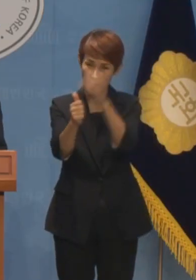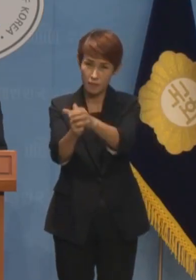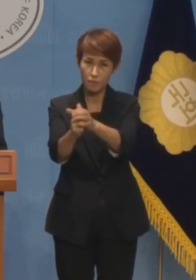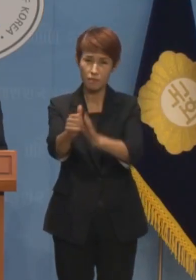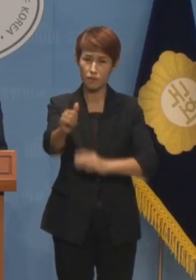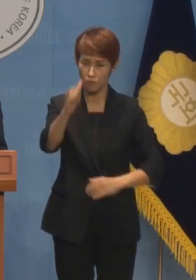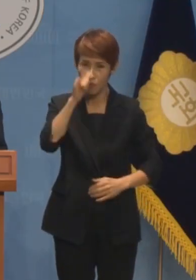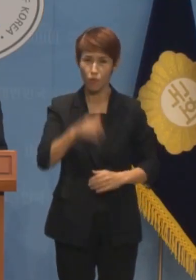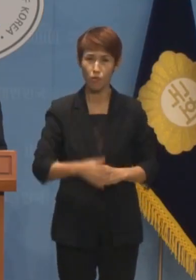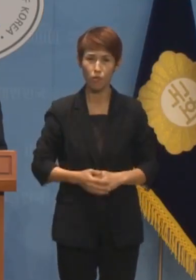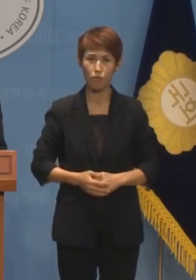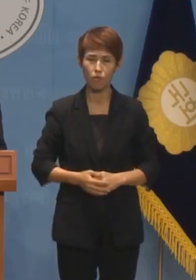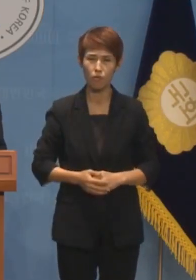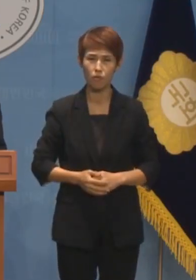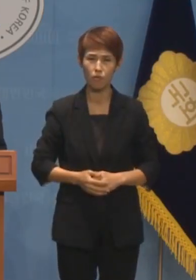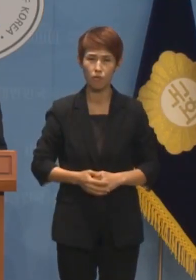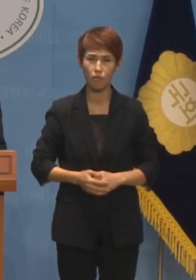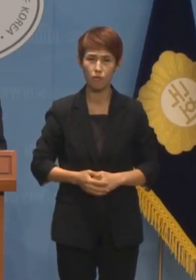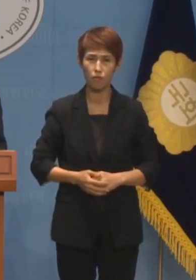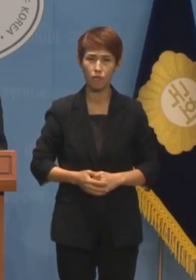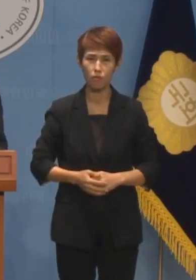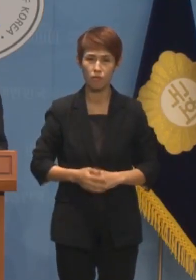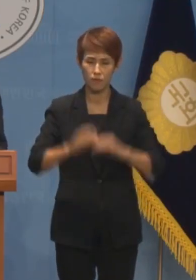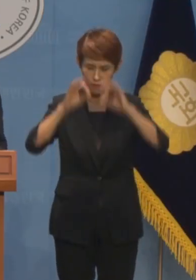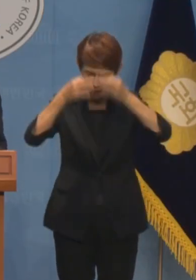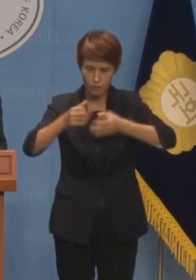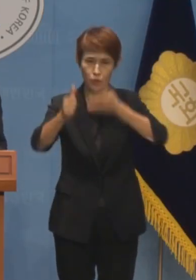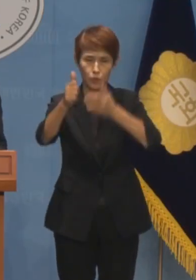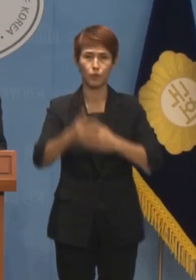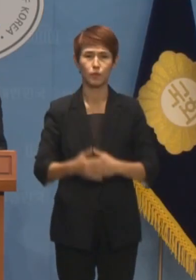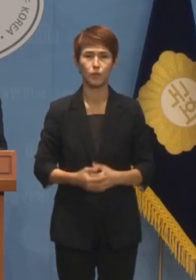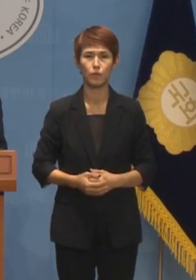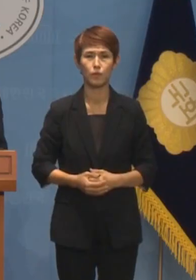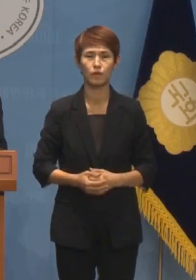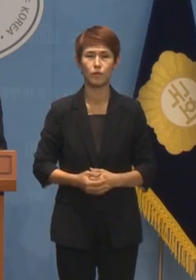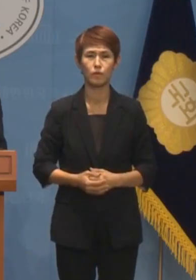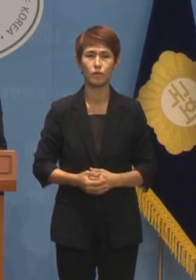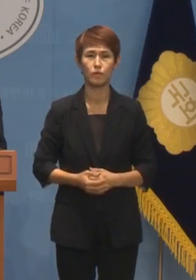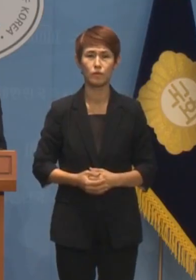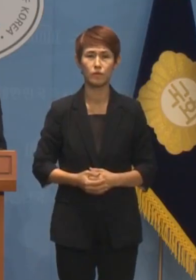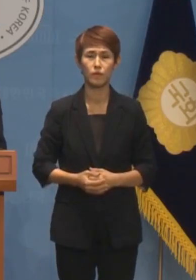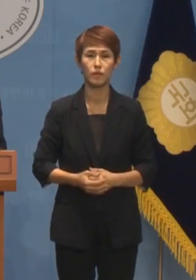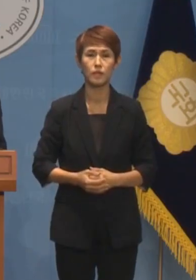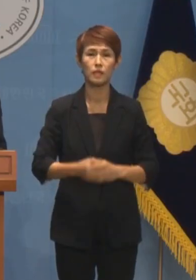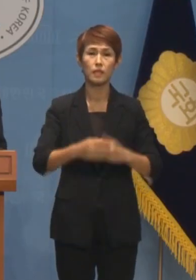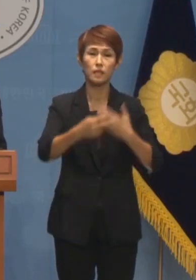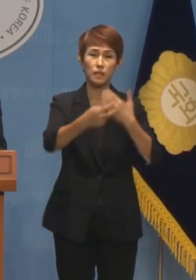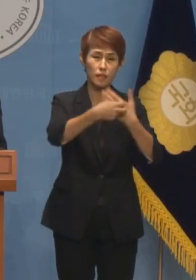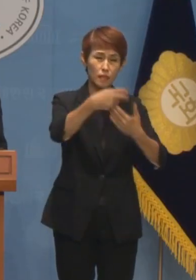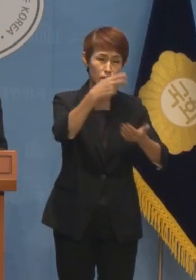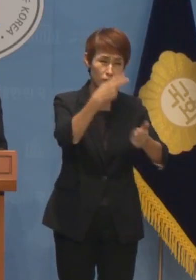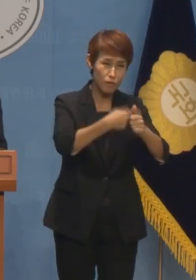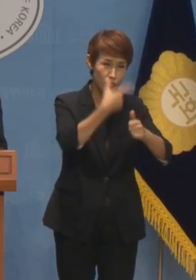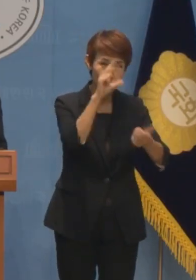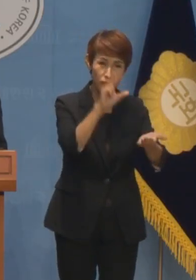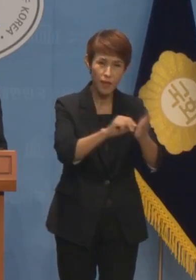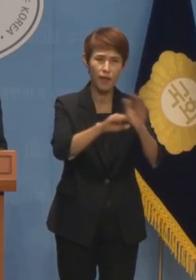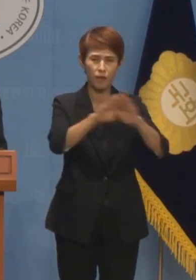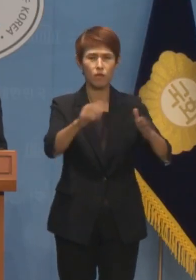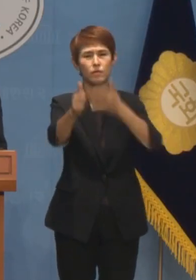분명히 자각하고 이제라도 전향적인 자세로 의료대란 해소에